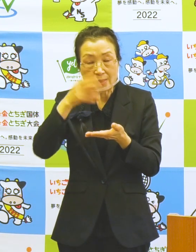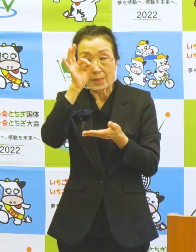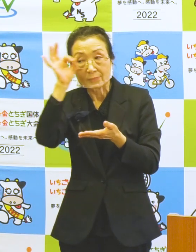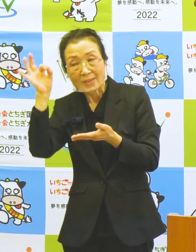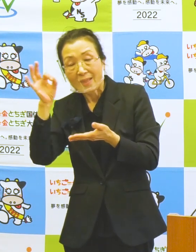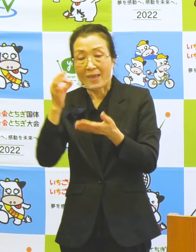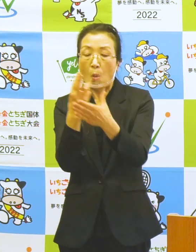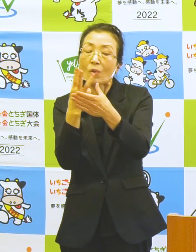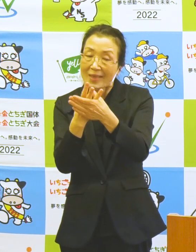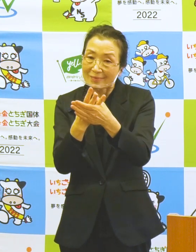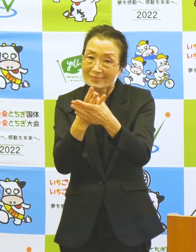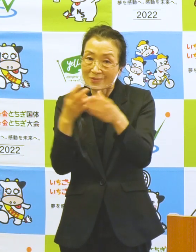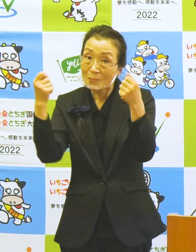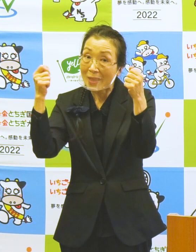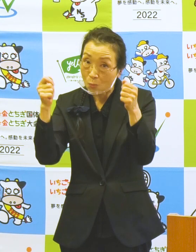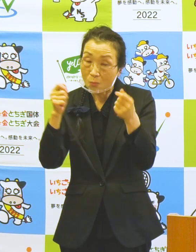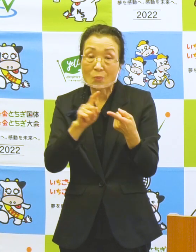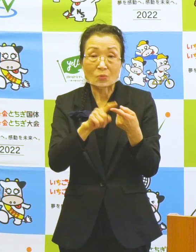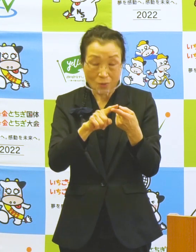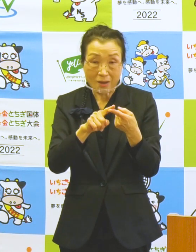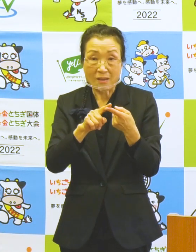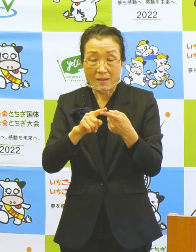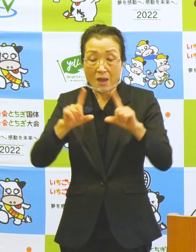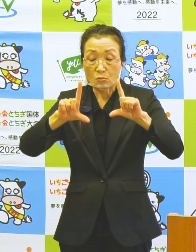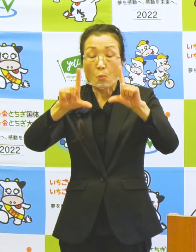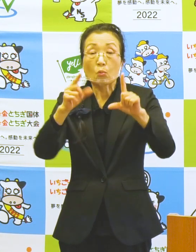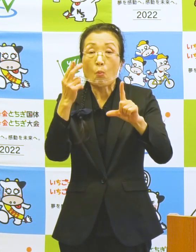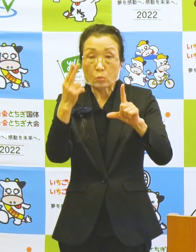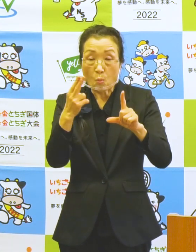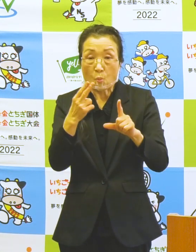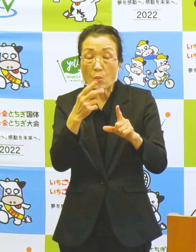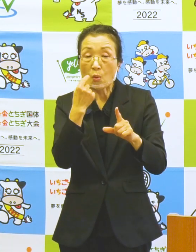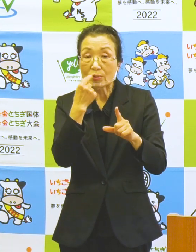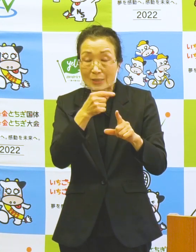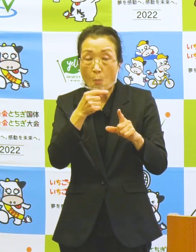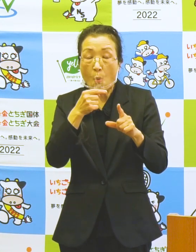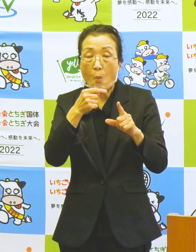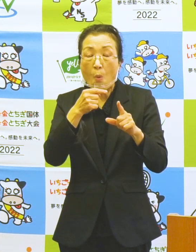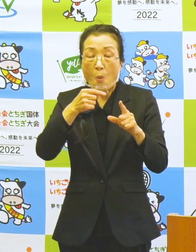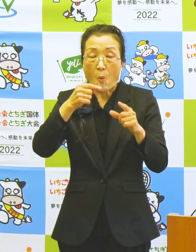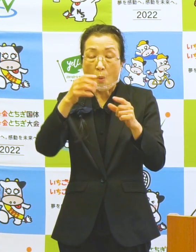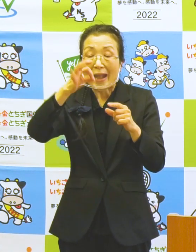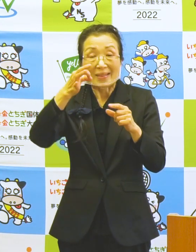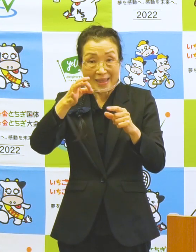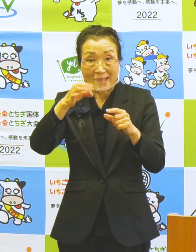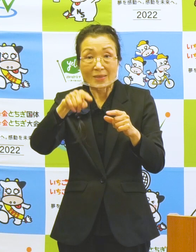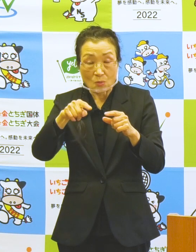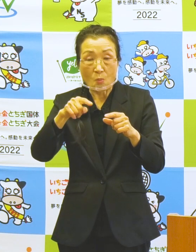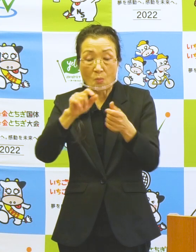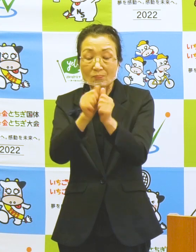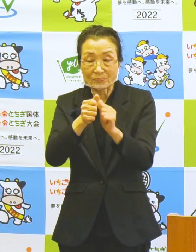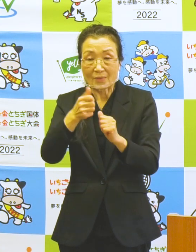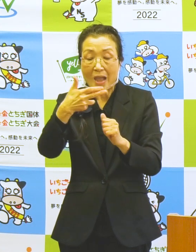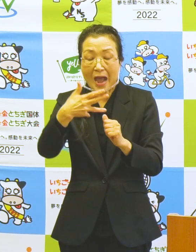市外では東京都白金台にある株式会社八方園さんのイベ